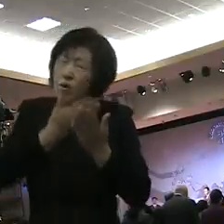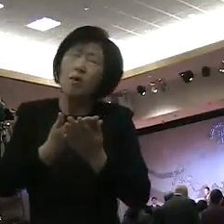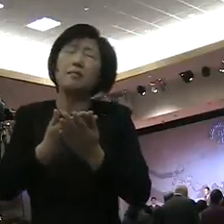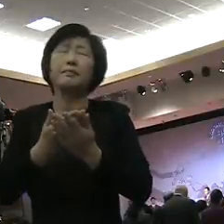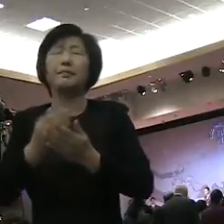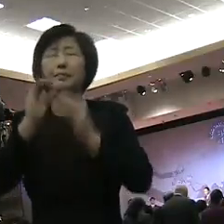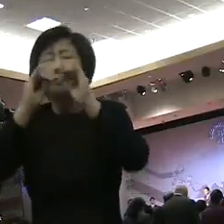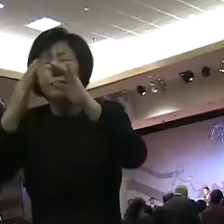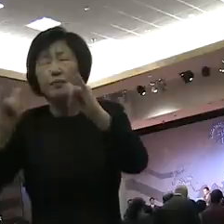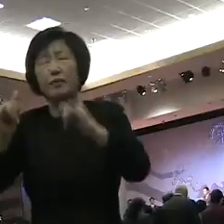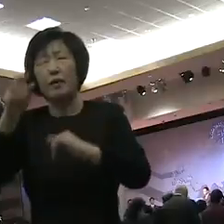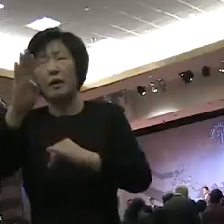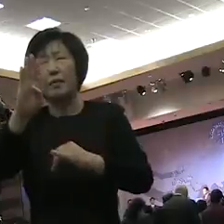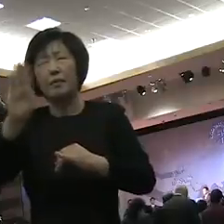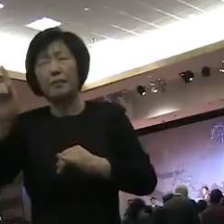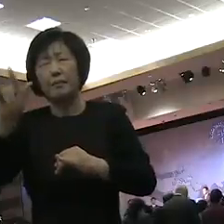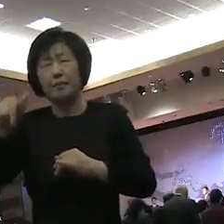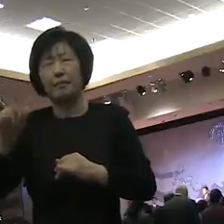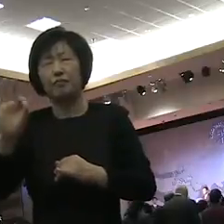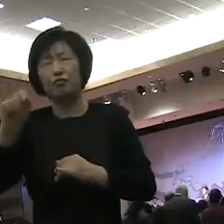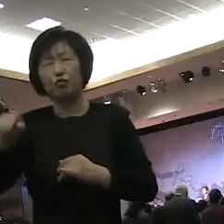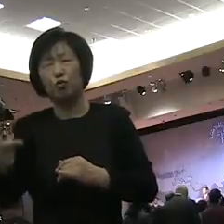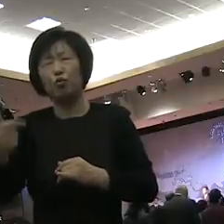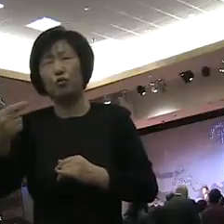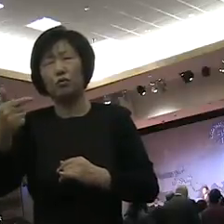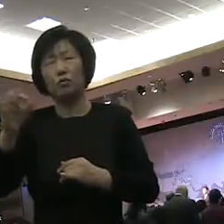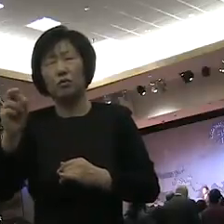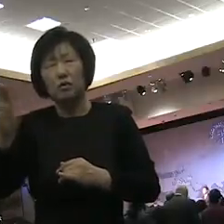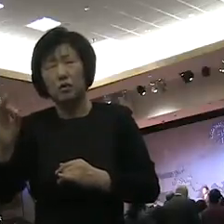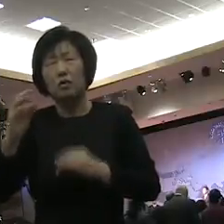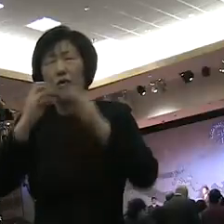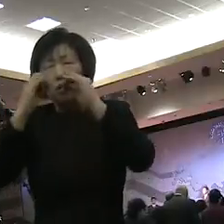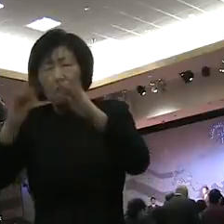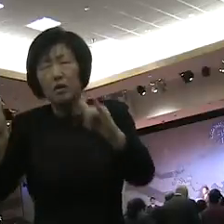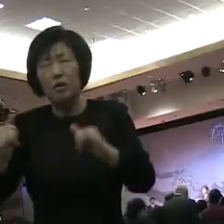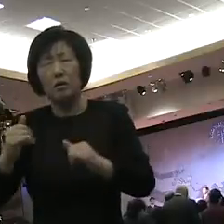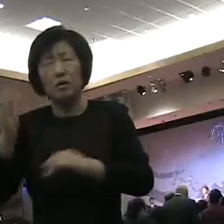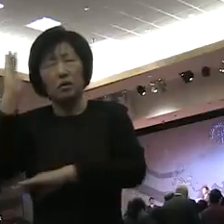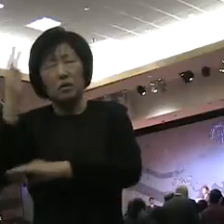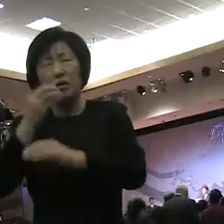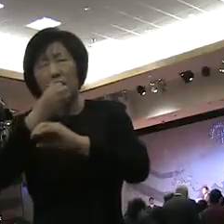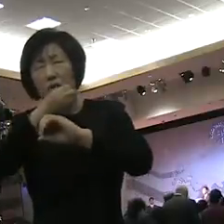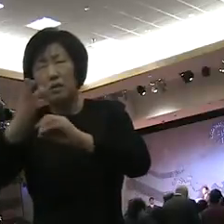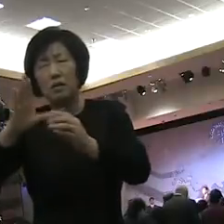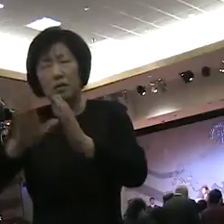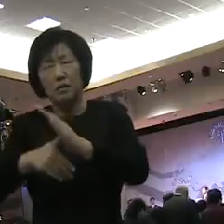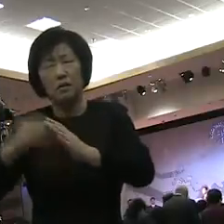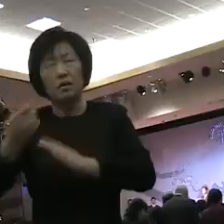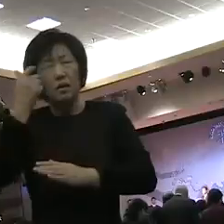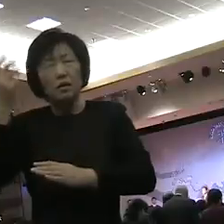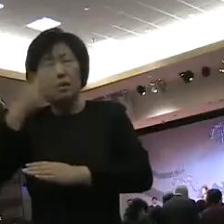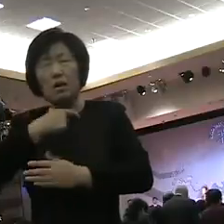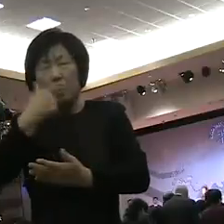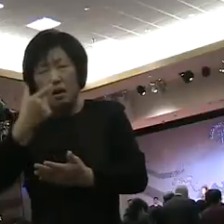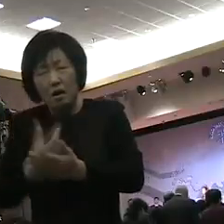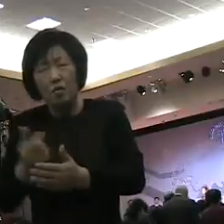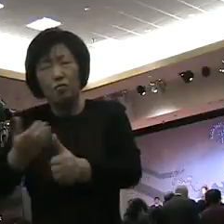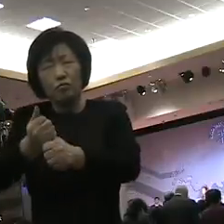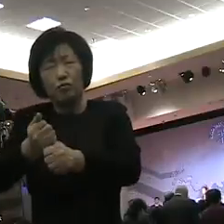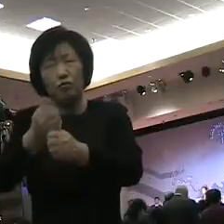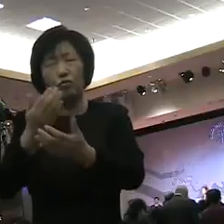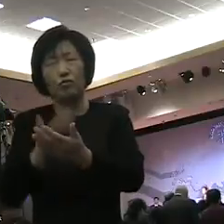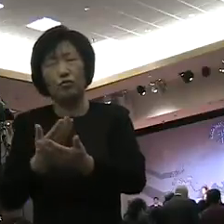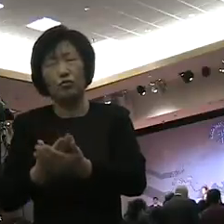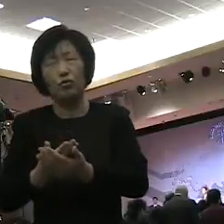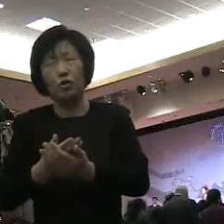백운영 선교사님께 주님께서 함께하여 주옵시고 말씀 전하실 때 성령의 감동하심으로 우리 선교사님 붙잡아 주시고 그 말씀을